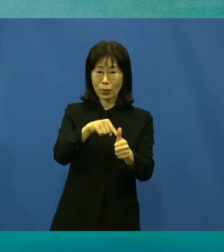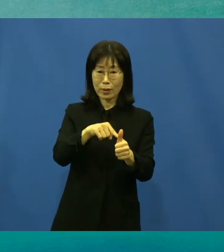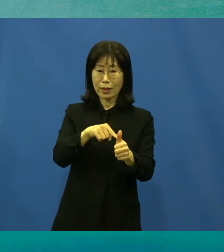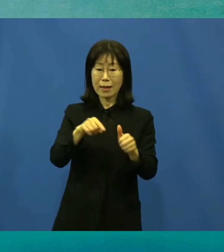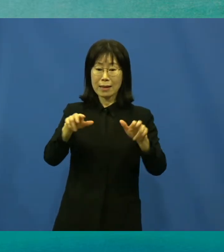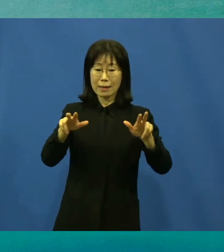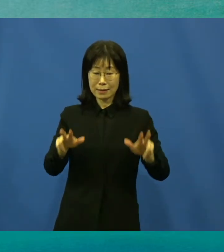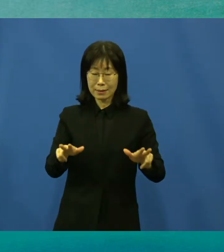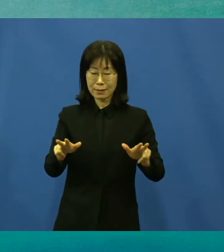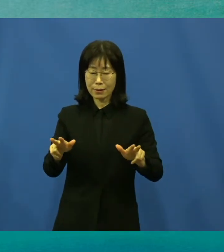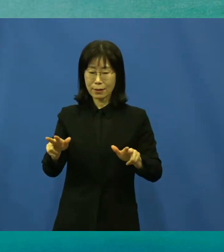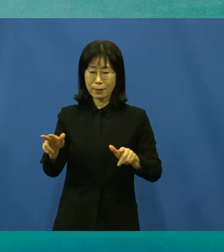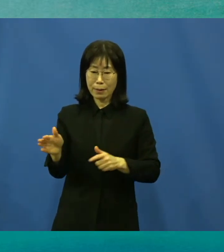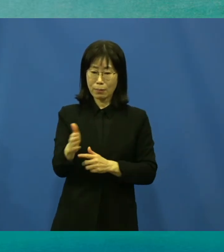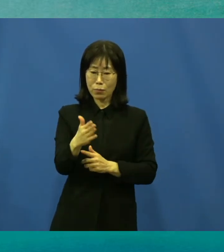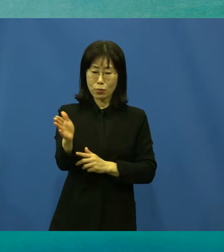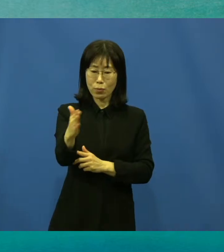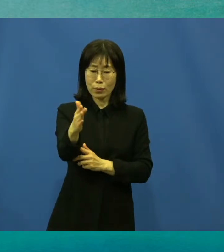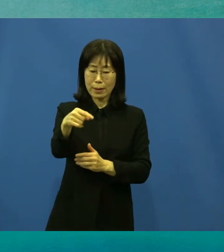띄는 대목이에요.